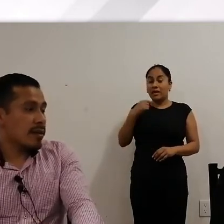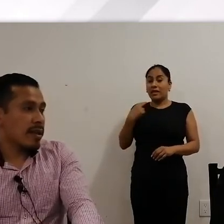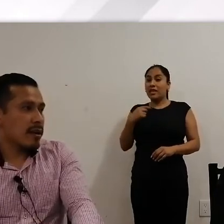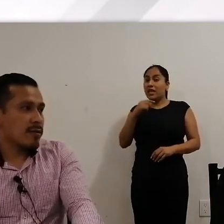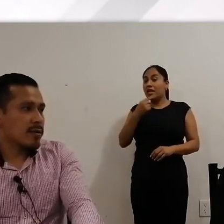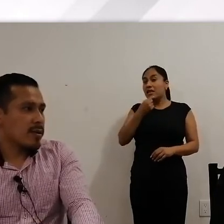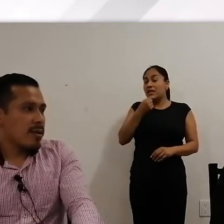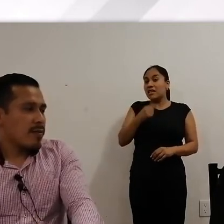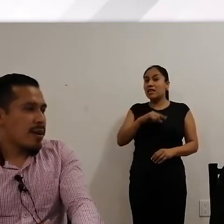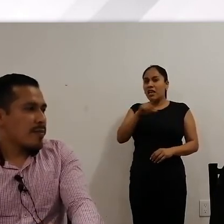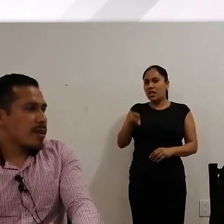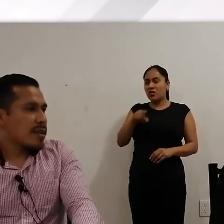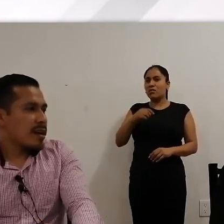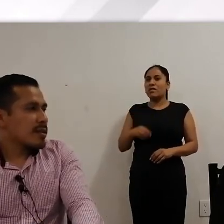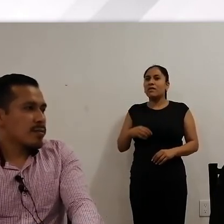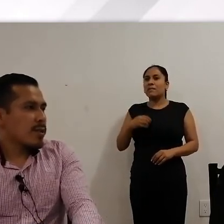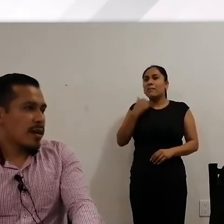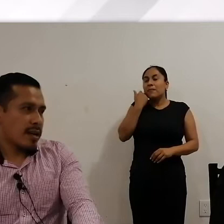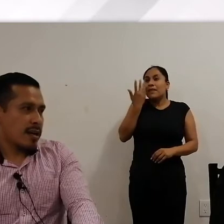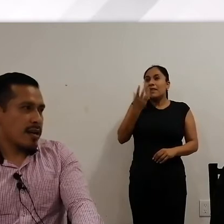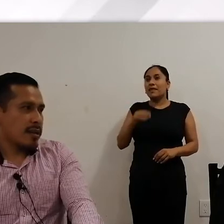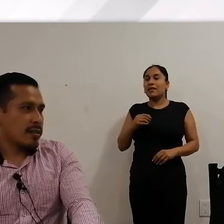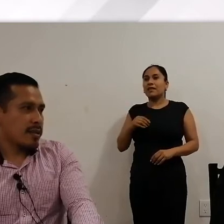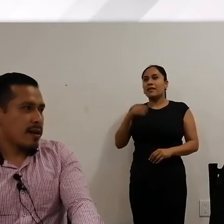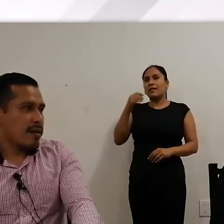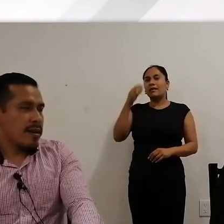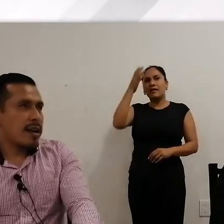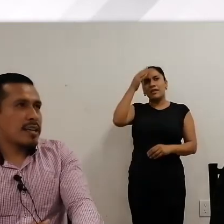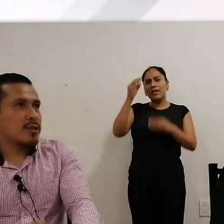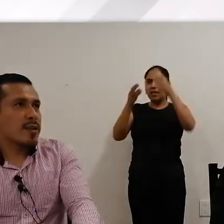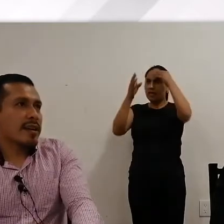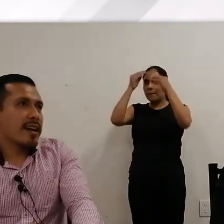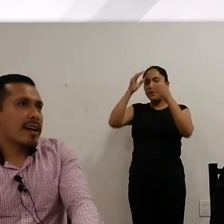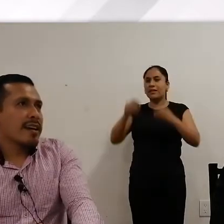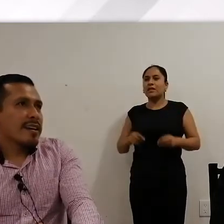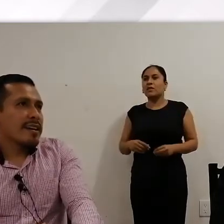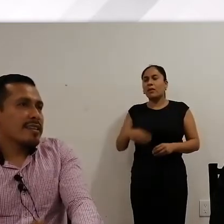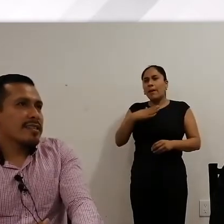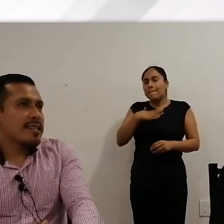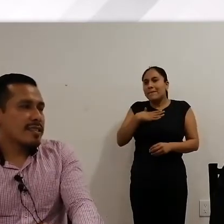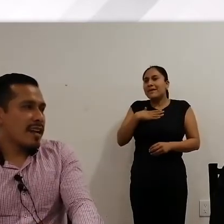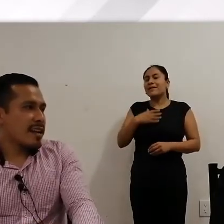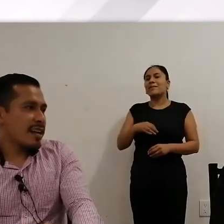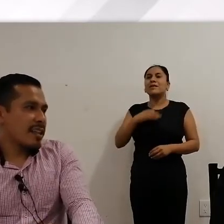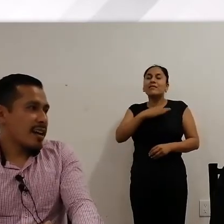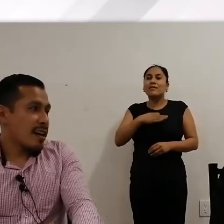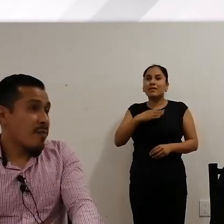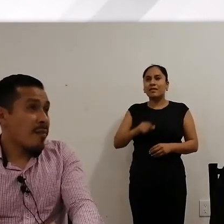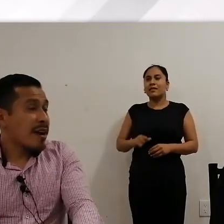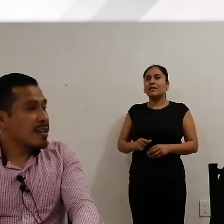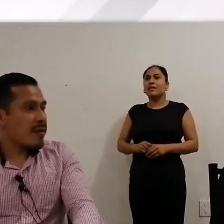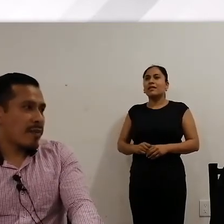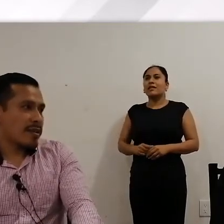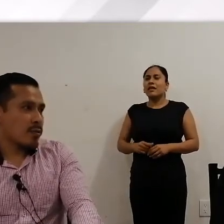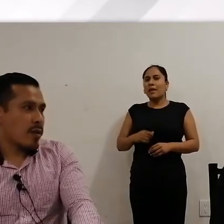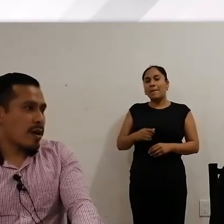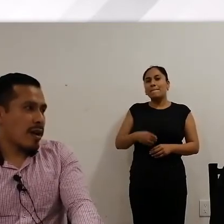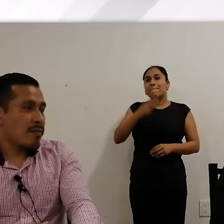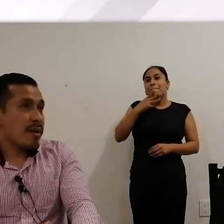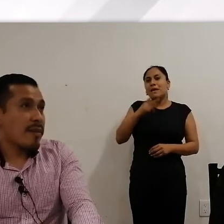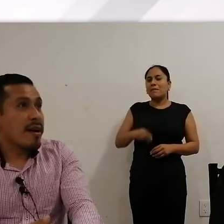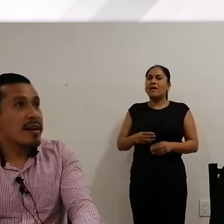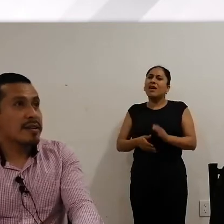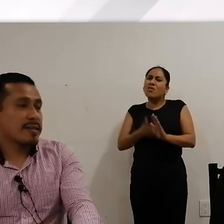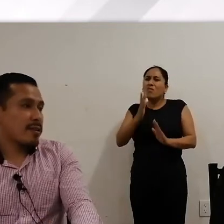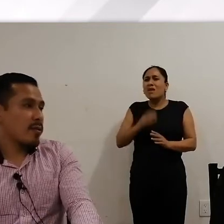no perderlos, para mí ya es una gran ganancia. El hecho de que insistan y le digan, mamá, llévame a la